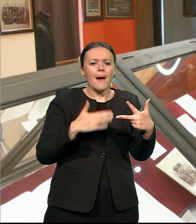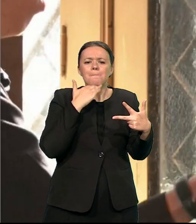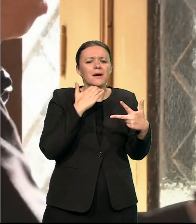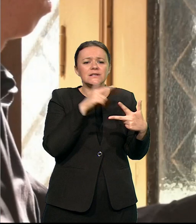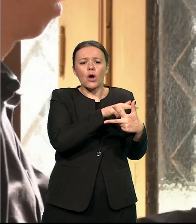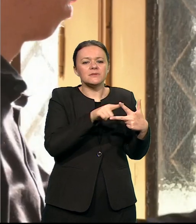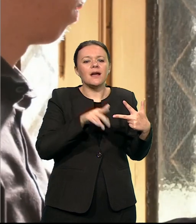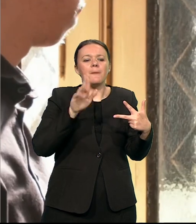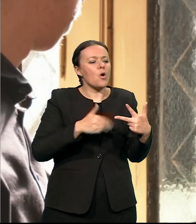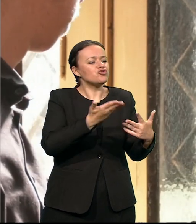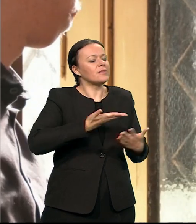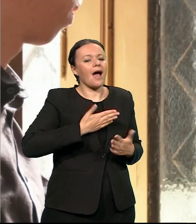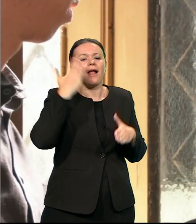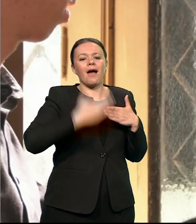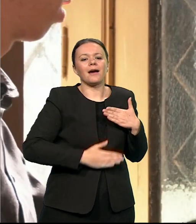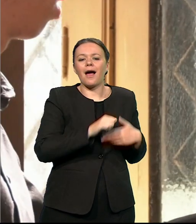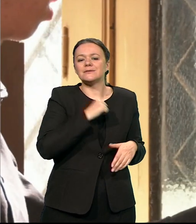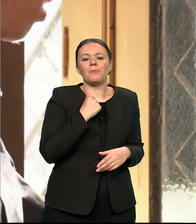dobro.